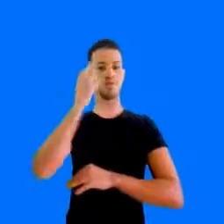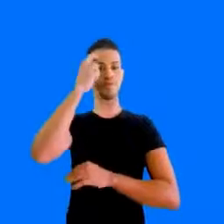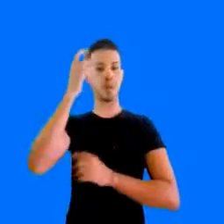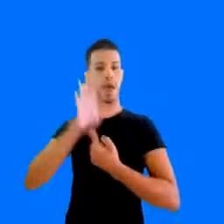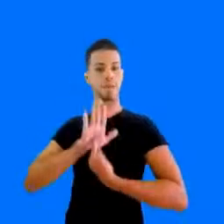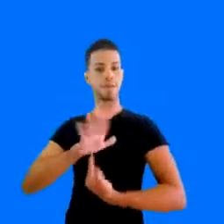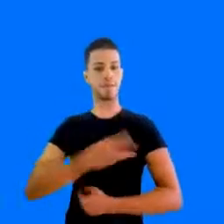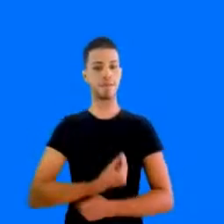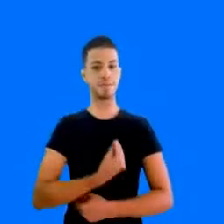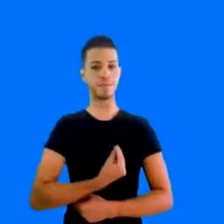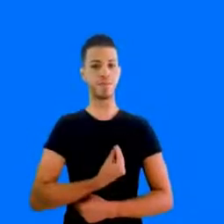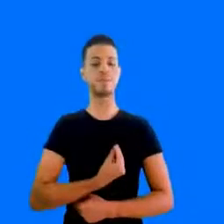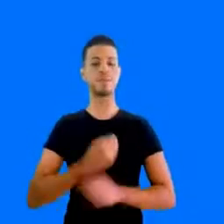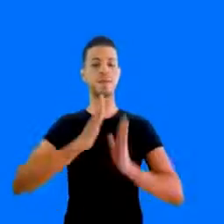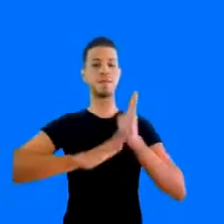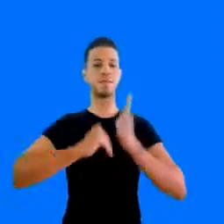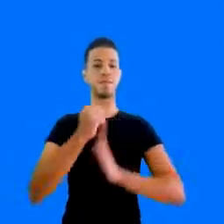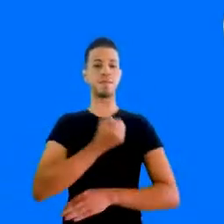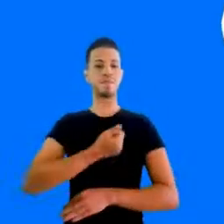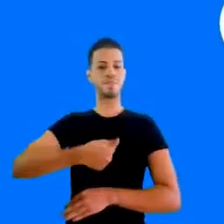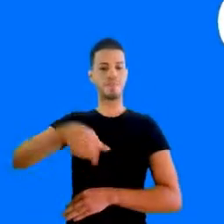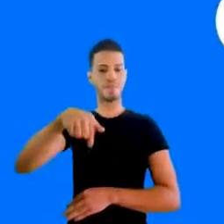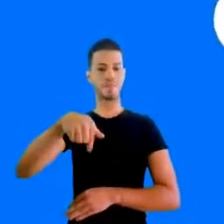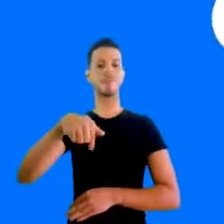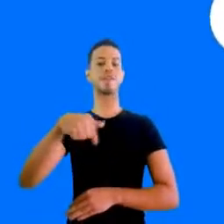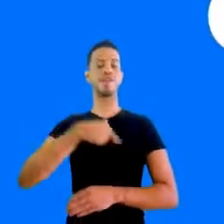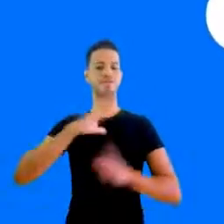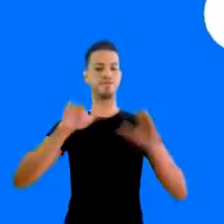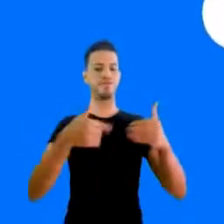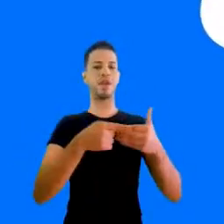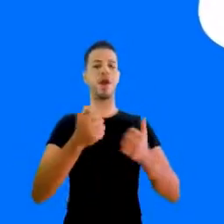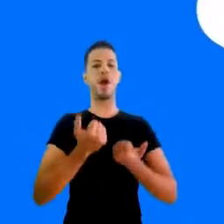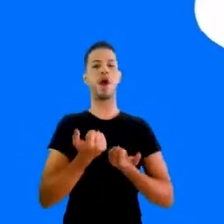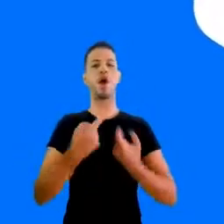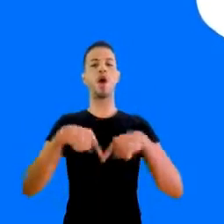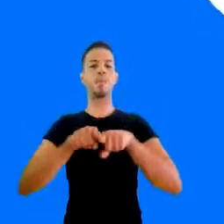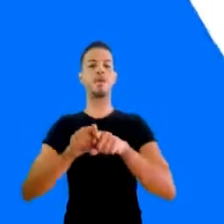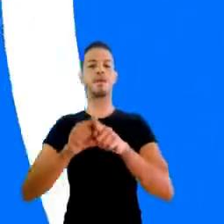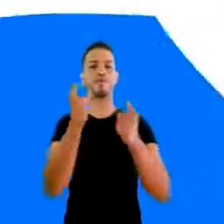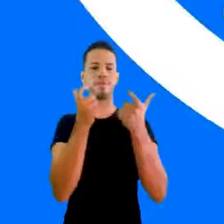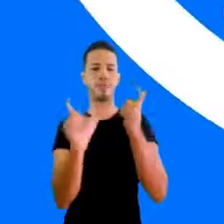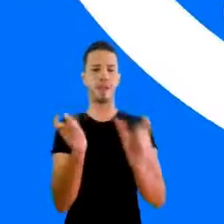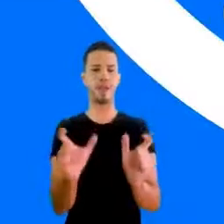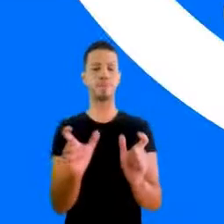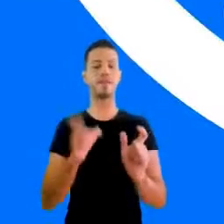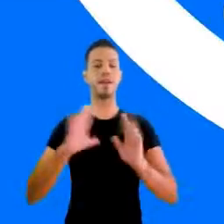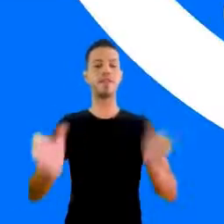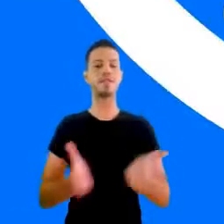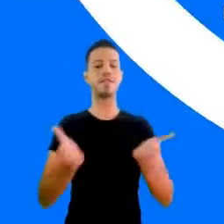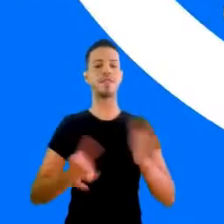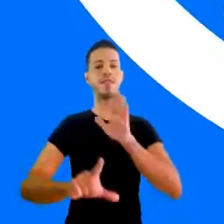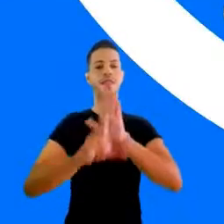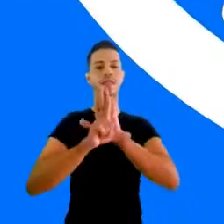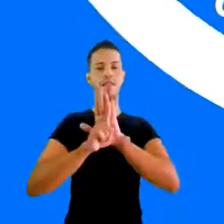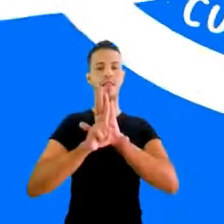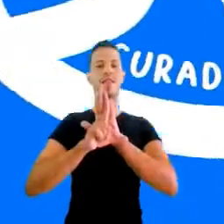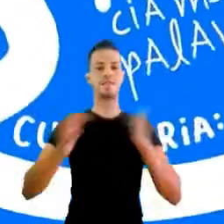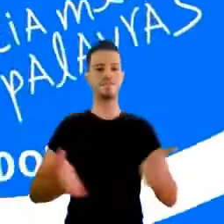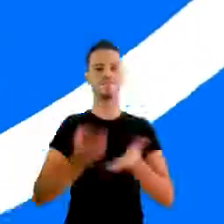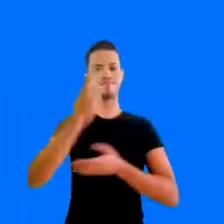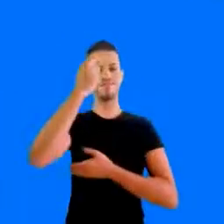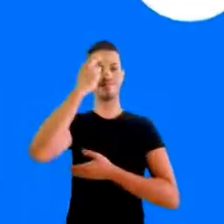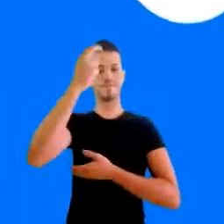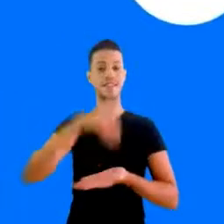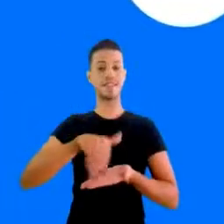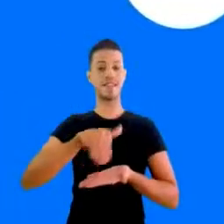Fervo Projetos Culturais apresenta Pintando Sete. Curadoria, Companhia Meias Palavras.